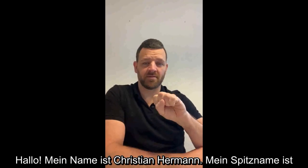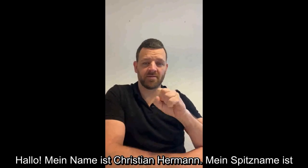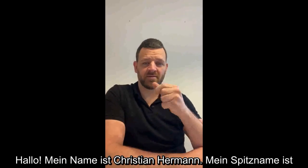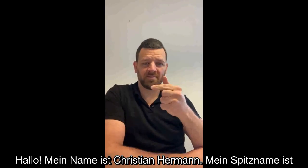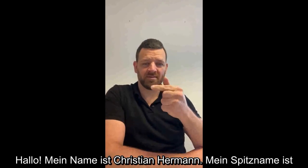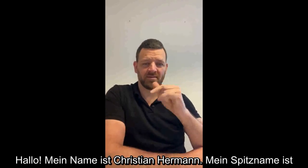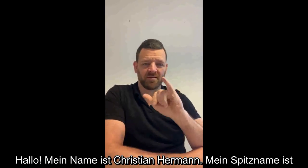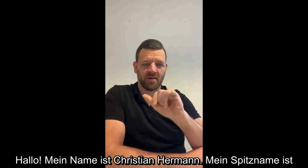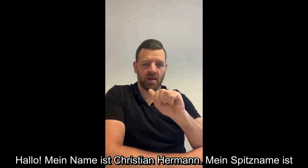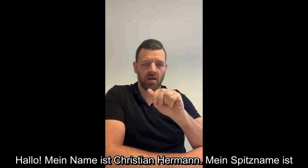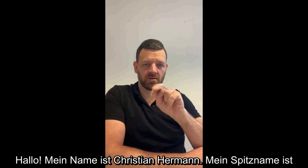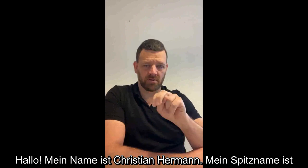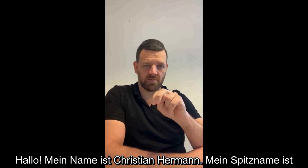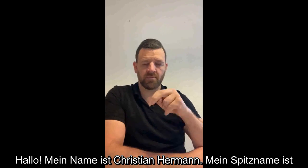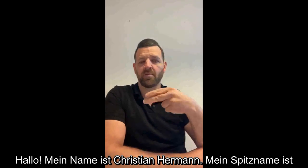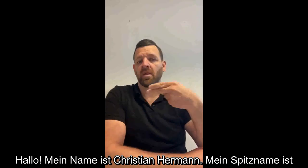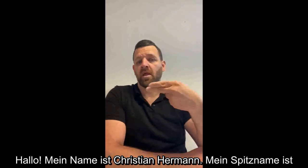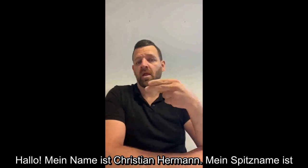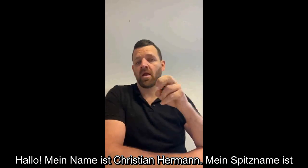Christian